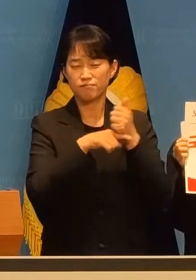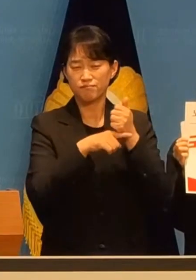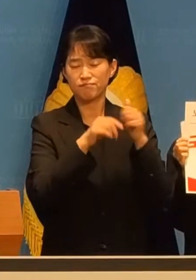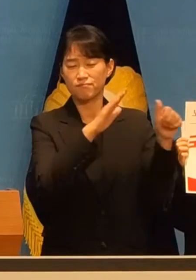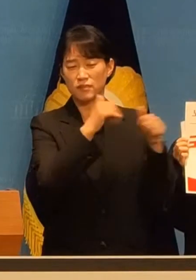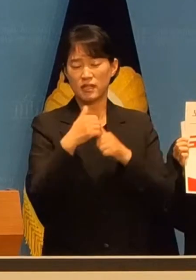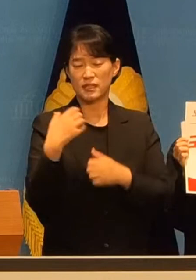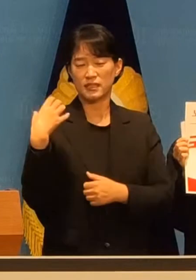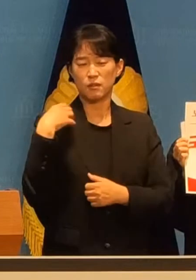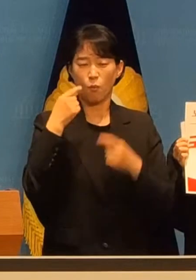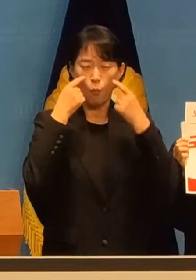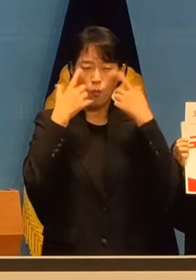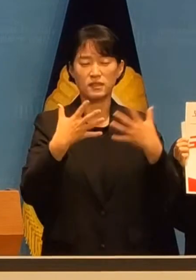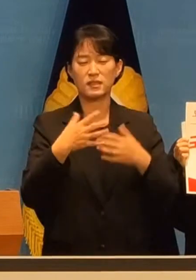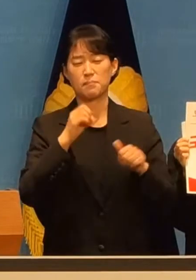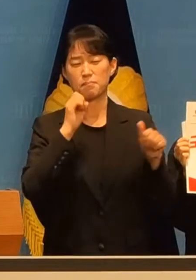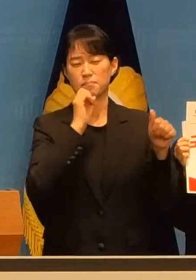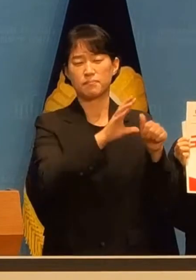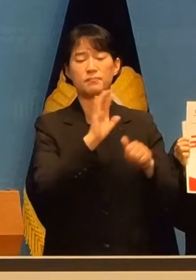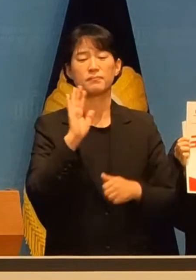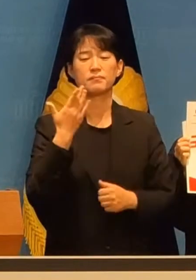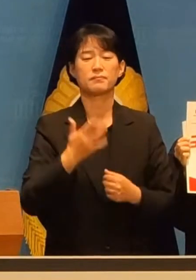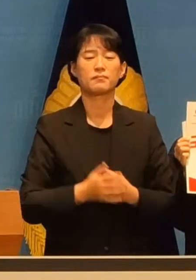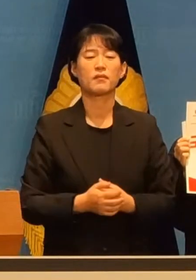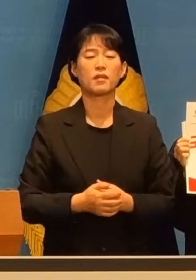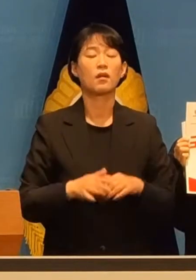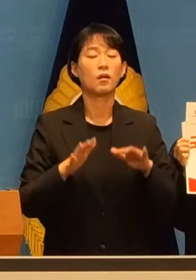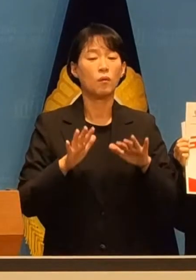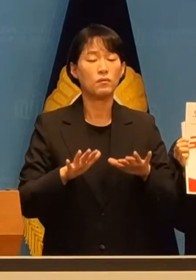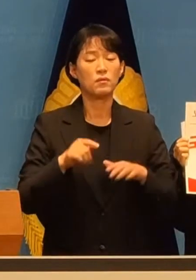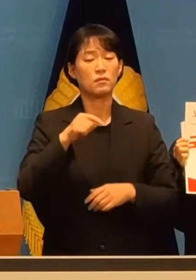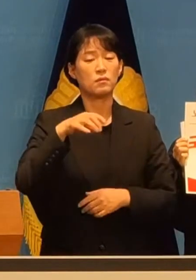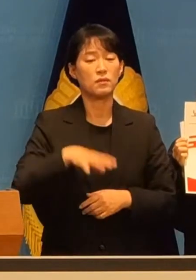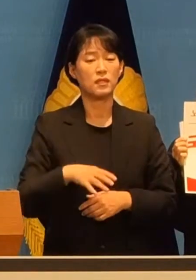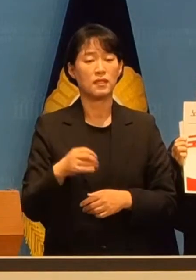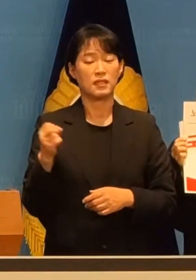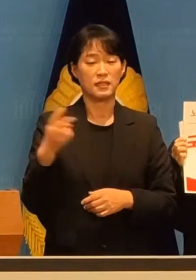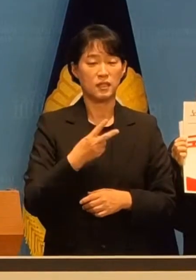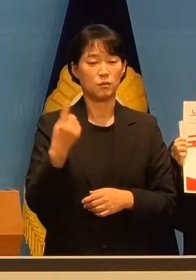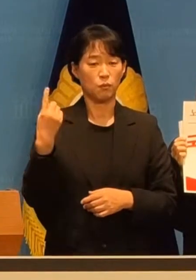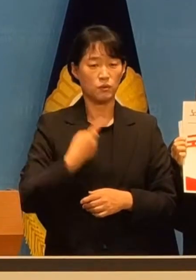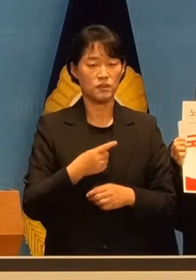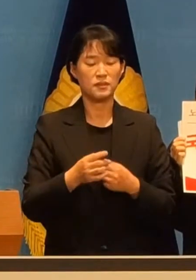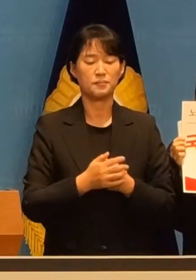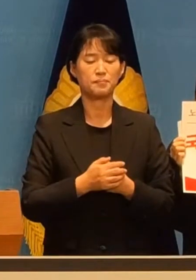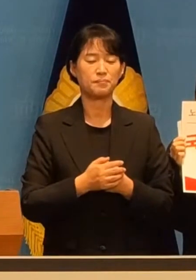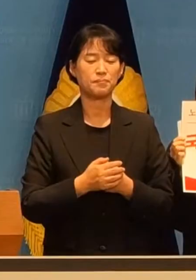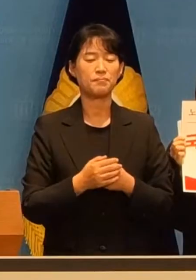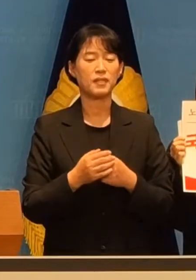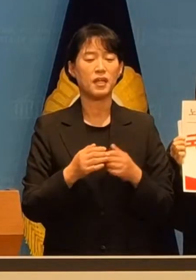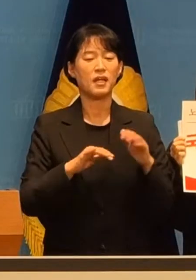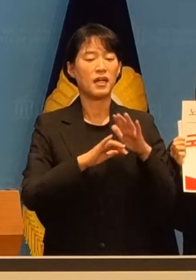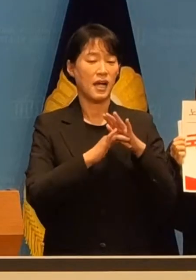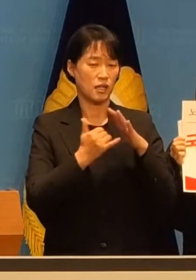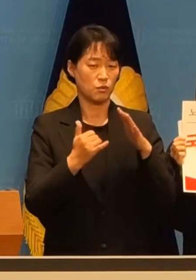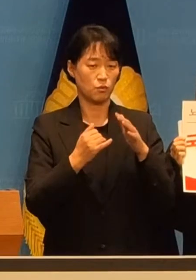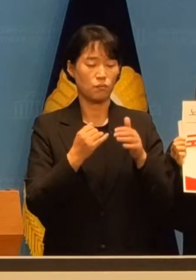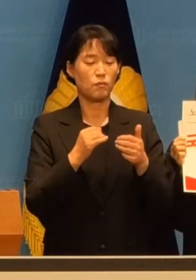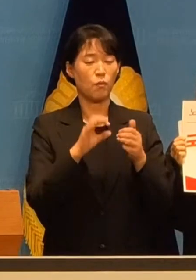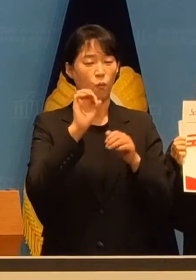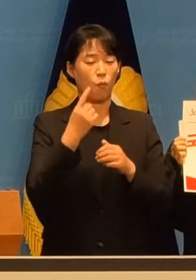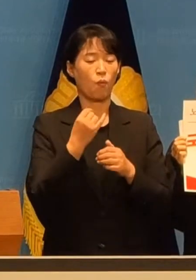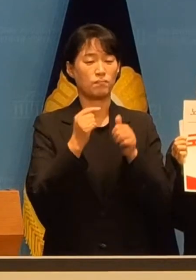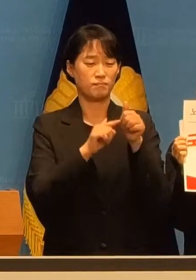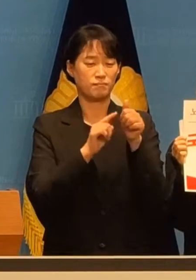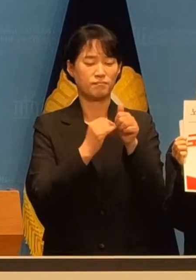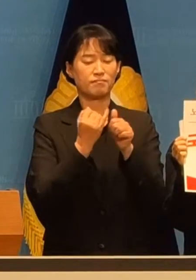책임을 명확하게 규명해야 합니다. 오늘 이 자리에 다시 서신 고 오승용 노동자의 유가족분들께 다시